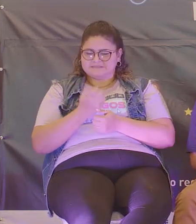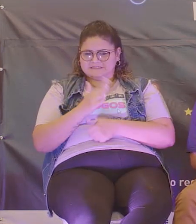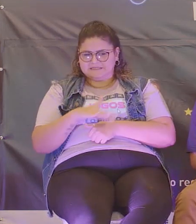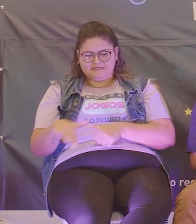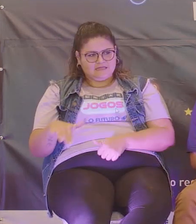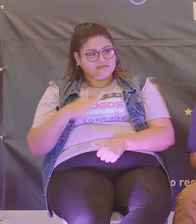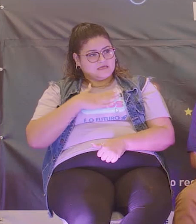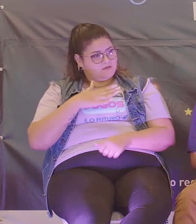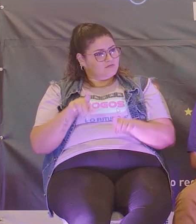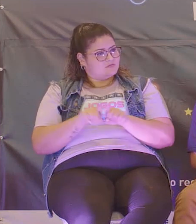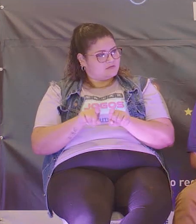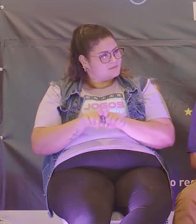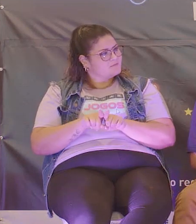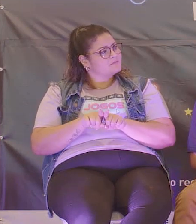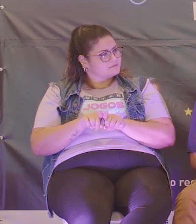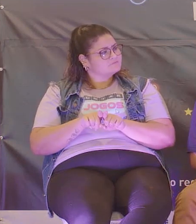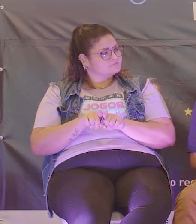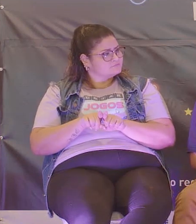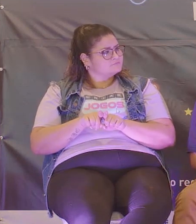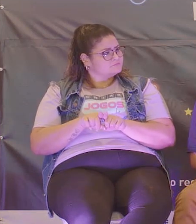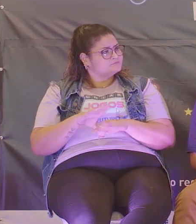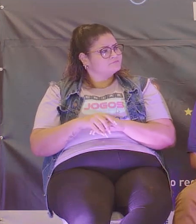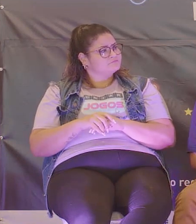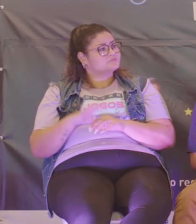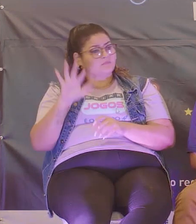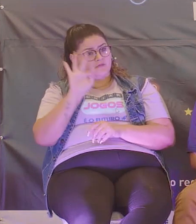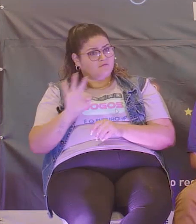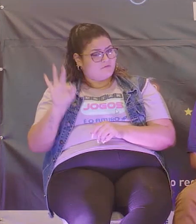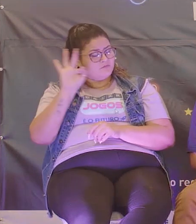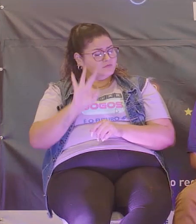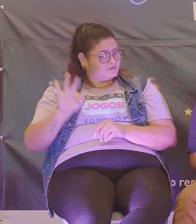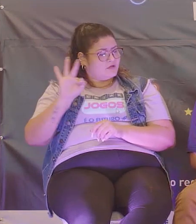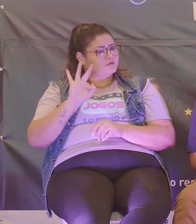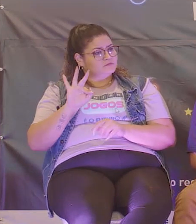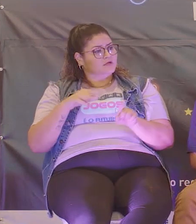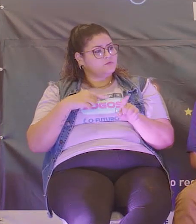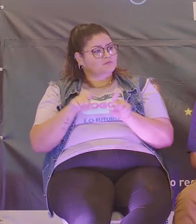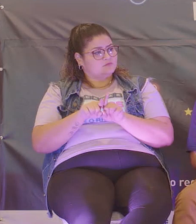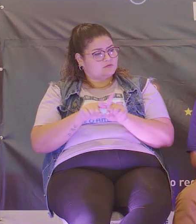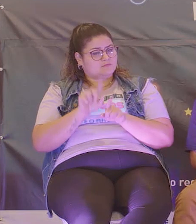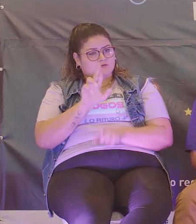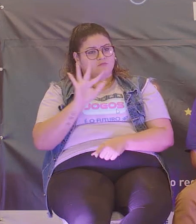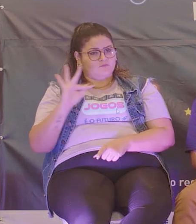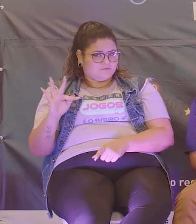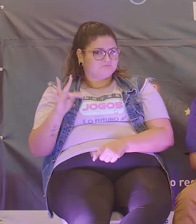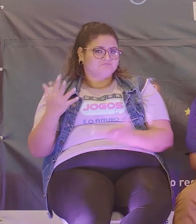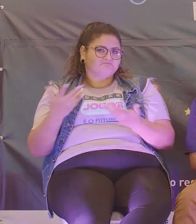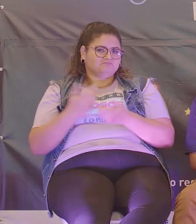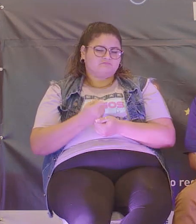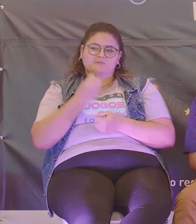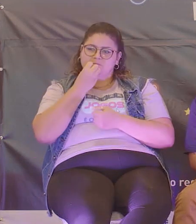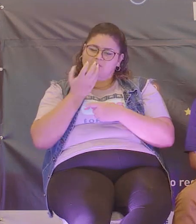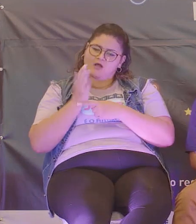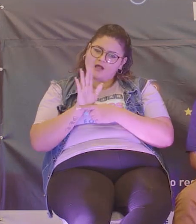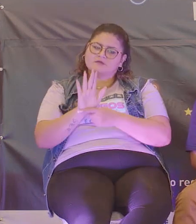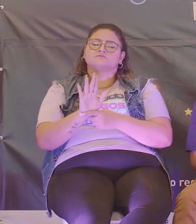eu mesmo, né, tô lutando aí uma faculdade, eu não tenho certificado da UF. Olha isso como pode agregar um currículo,